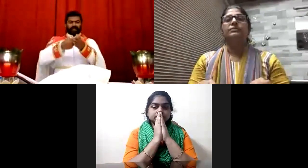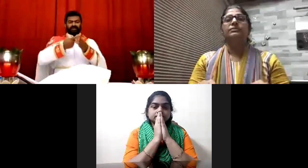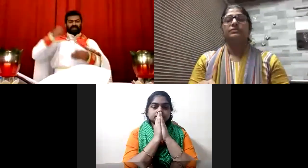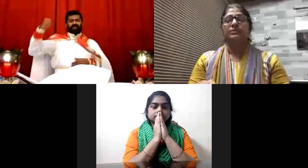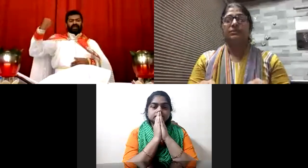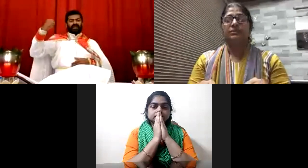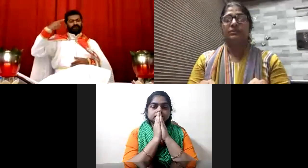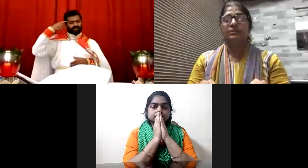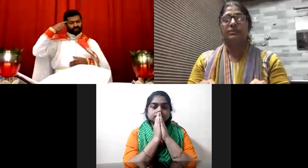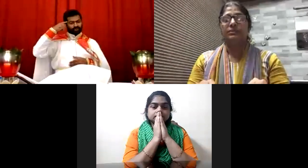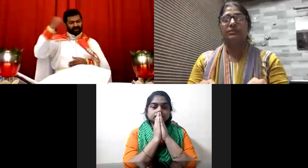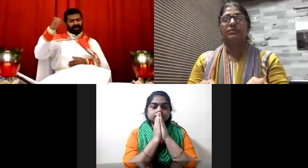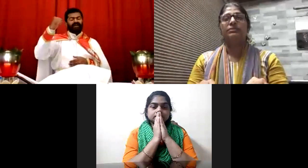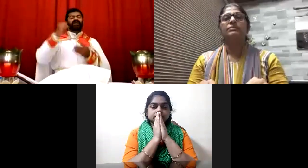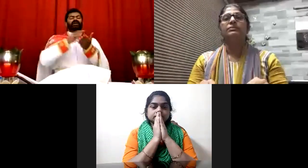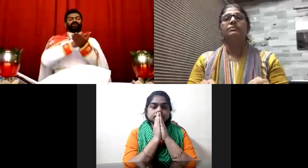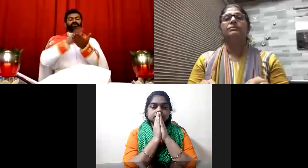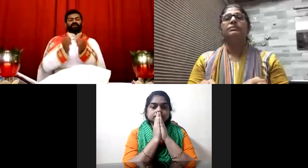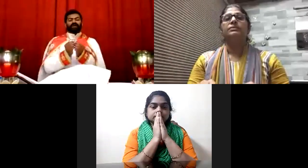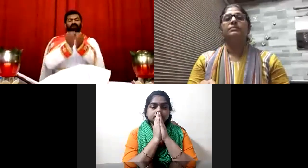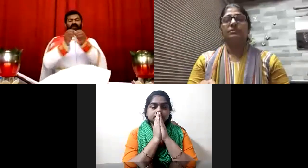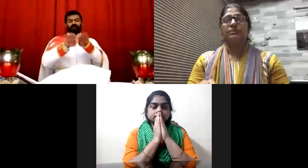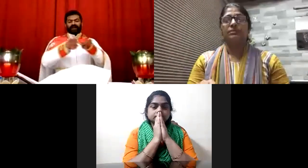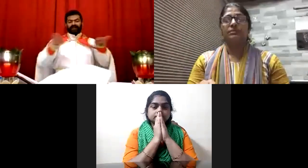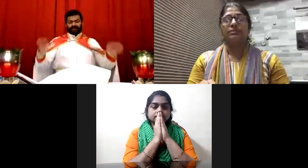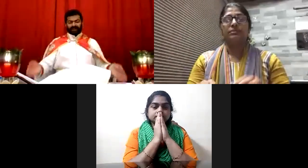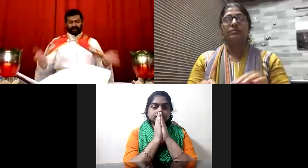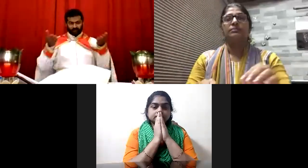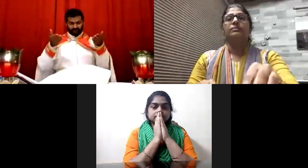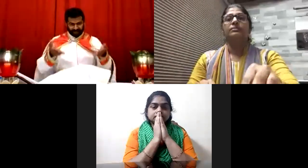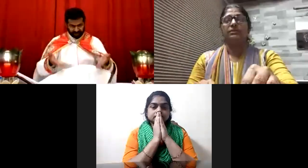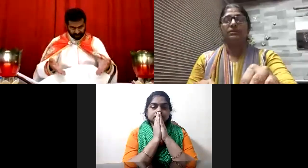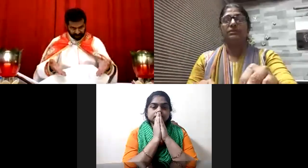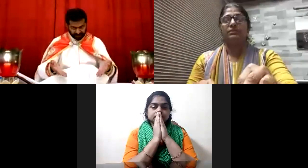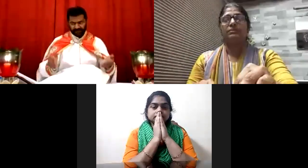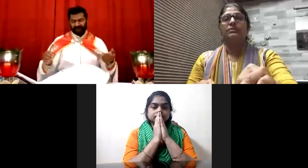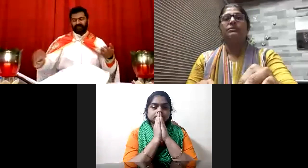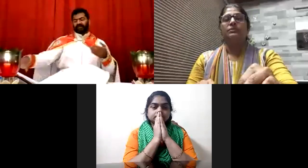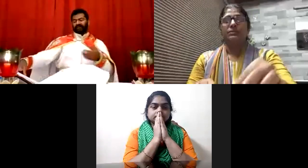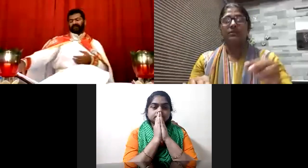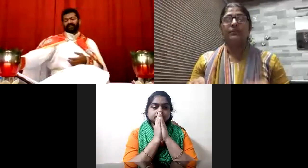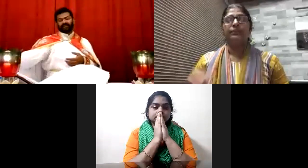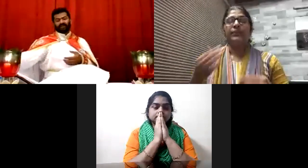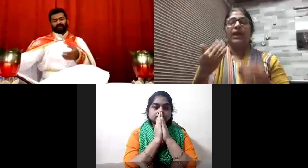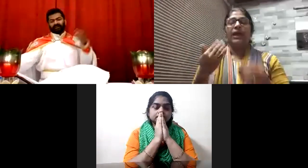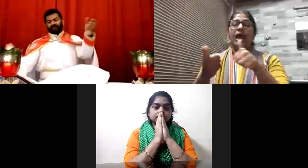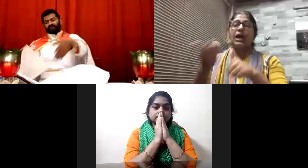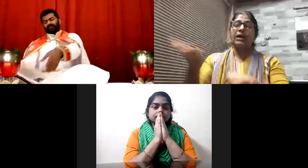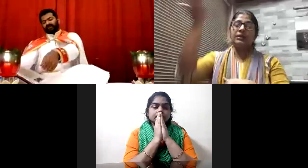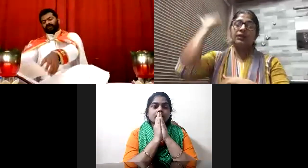മാർ യോസേഫിന്റെയും സ്മരണ വിശുദ്ധ ബലിപീഠത്തിങ്കൽ ഉണ്ടാവട്ടെ.